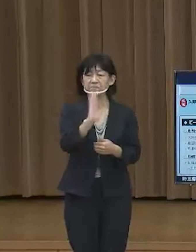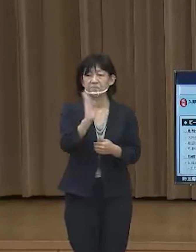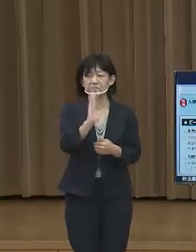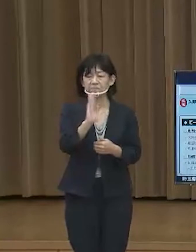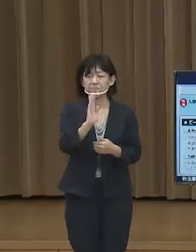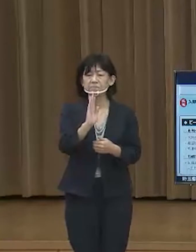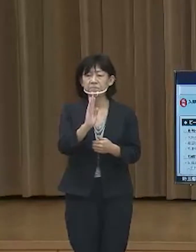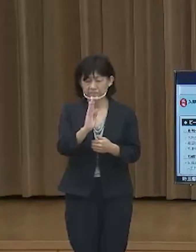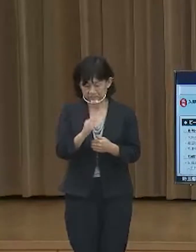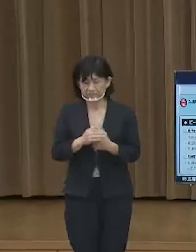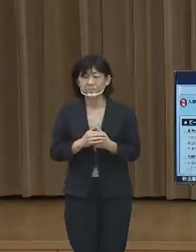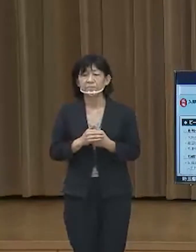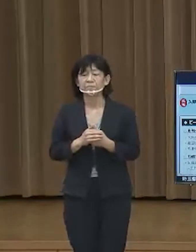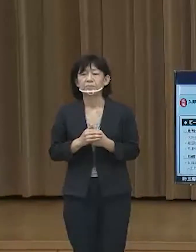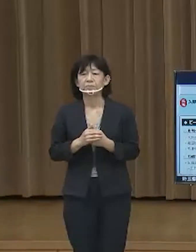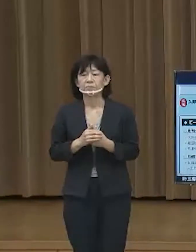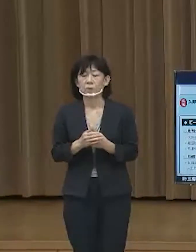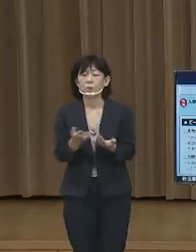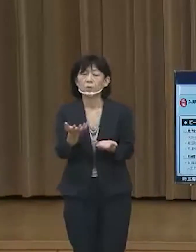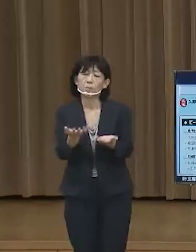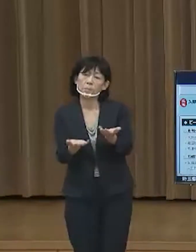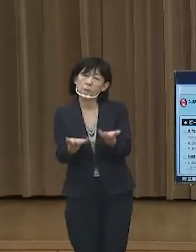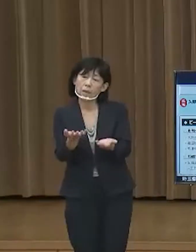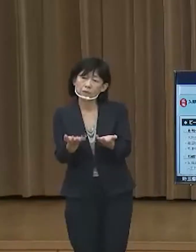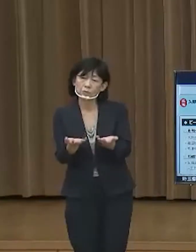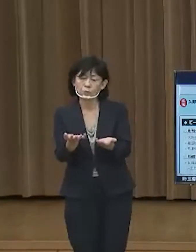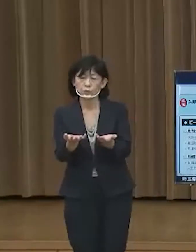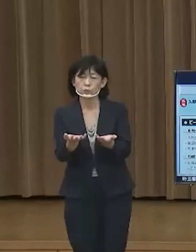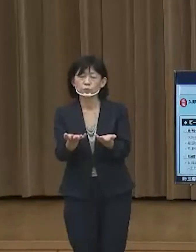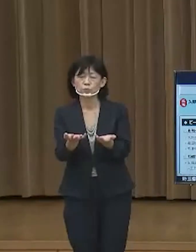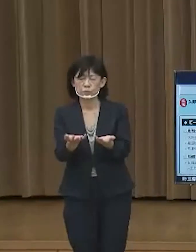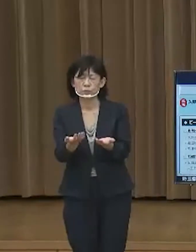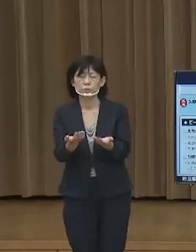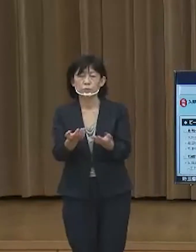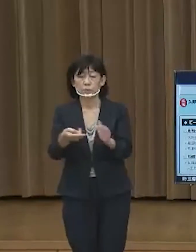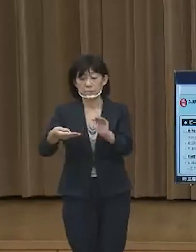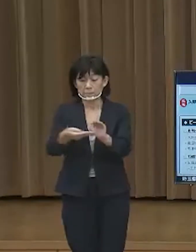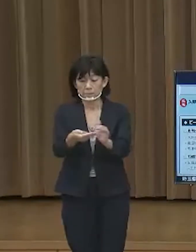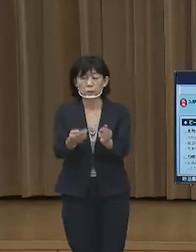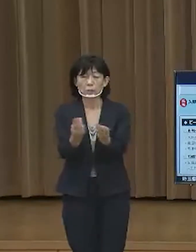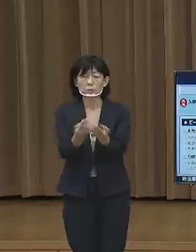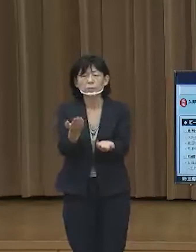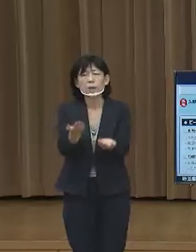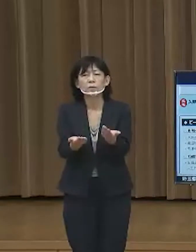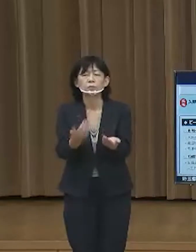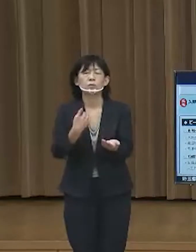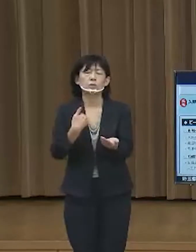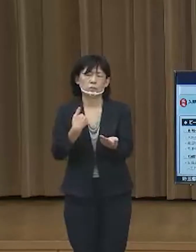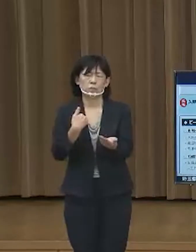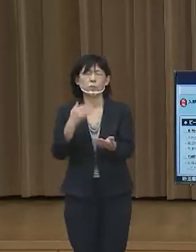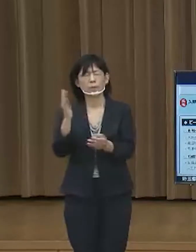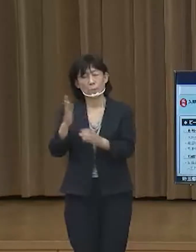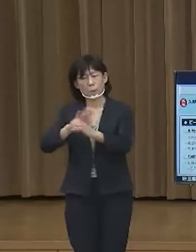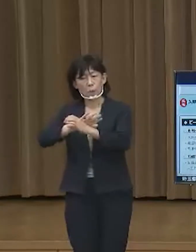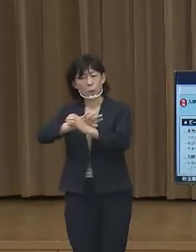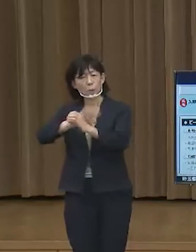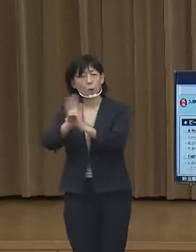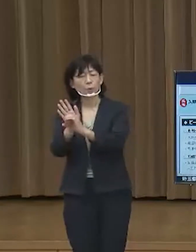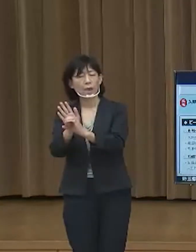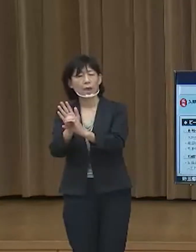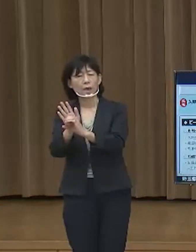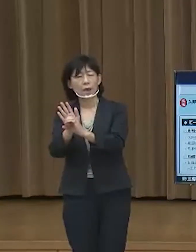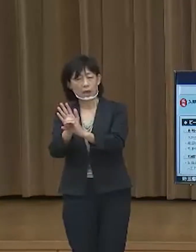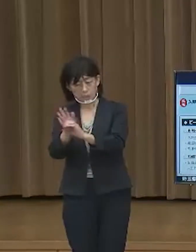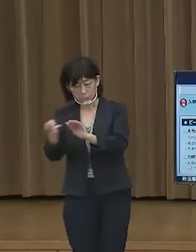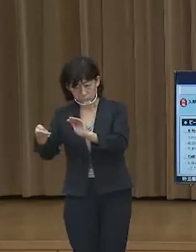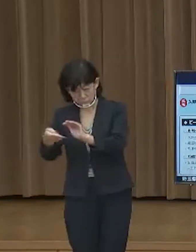病床の両方をバランスよく保持する必要がある。それと同時に、そうは言っても混在させるのでは